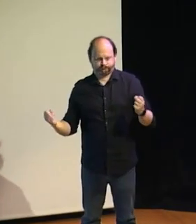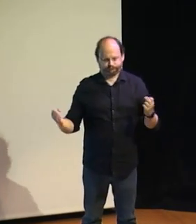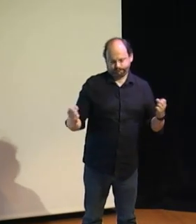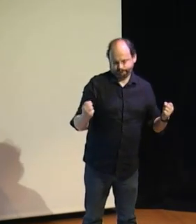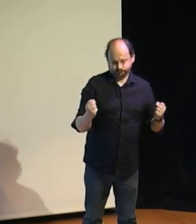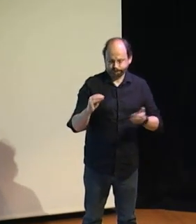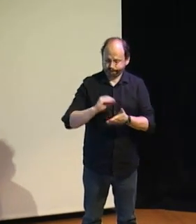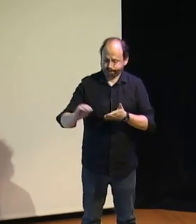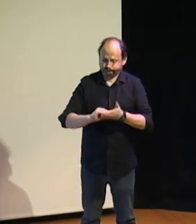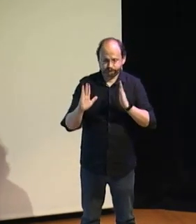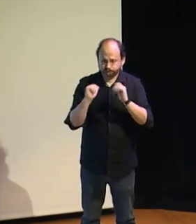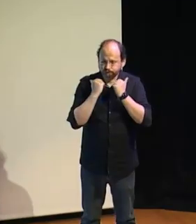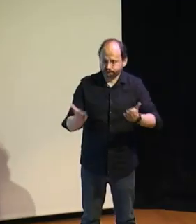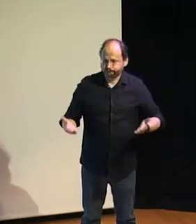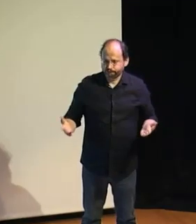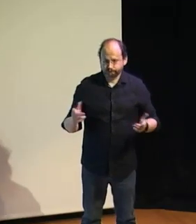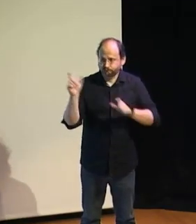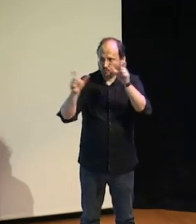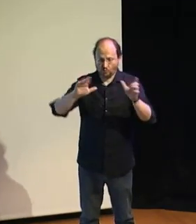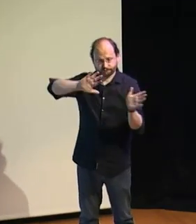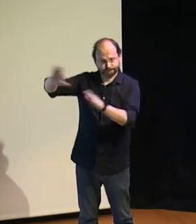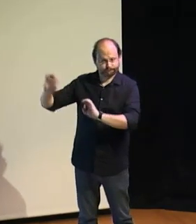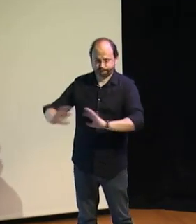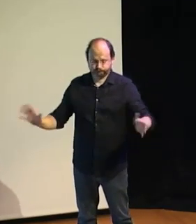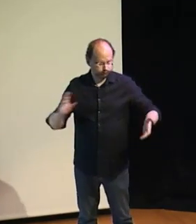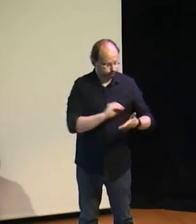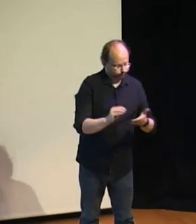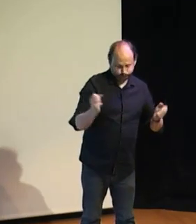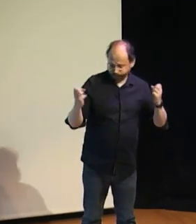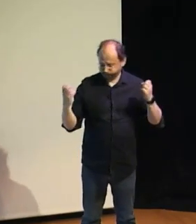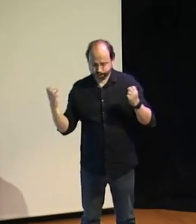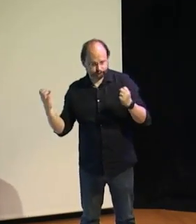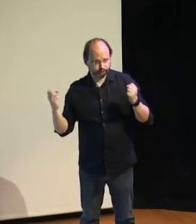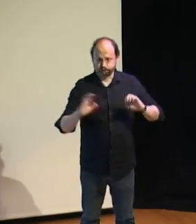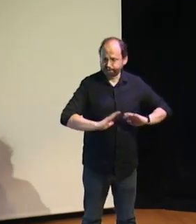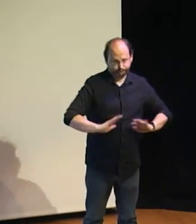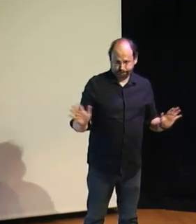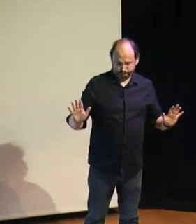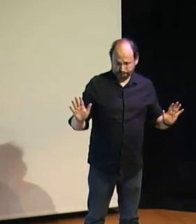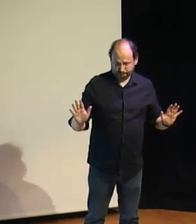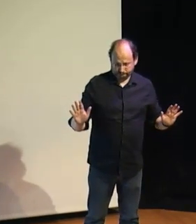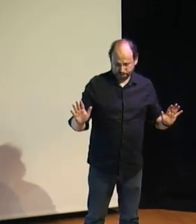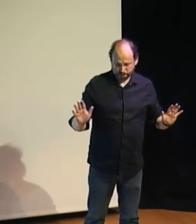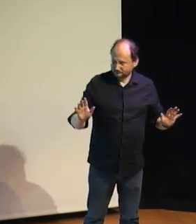Parce que quand les sourds s'expriment, ils n'ont pas besoin d'écrire. Ils laissent de côté les mots. Ils n'ont pas besoin de l'écrit, à proprement